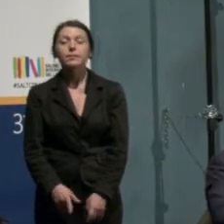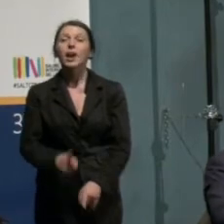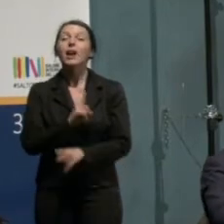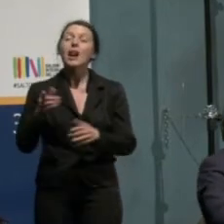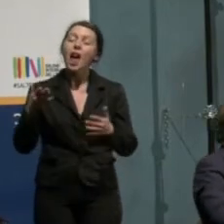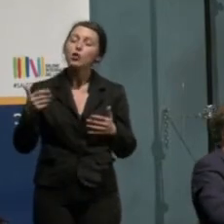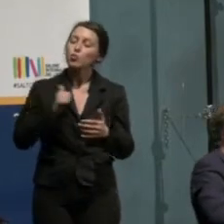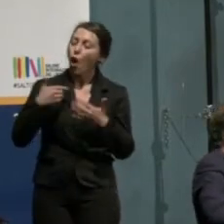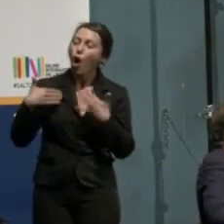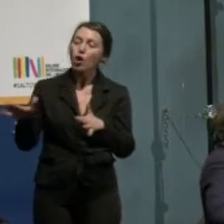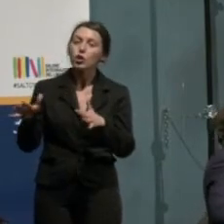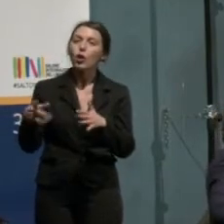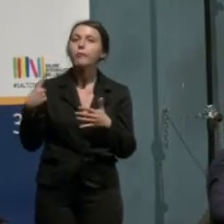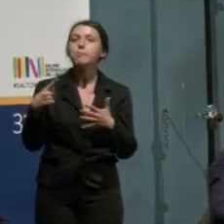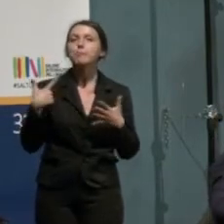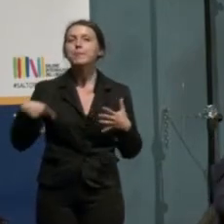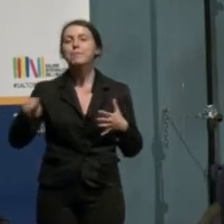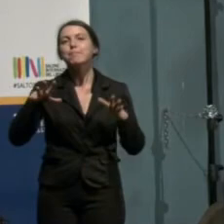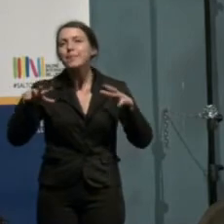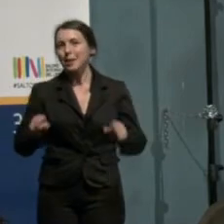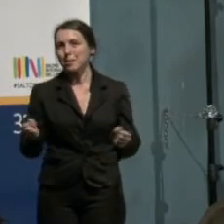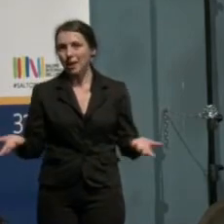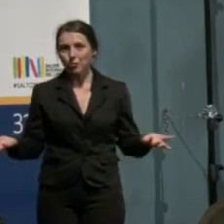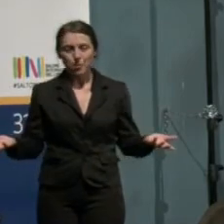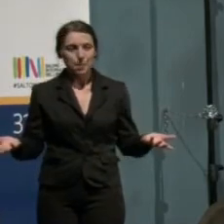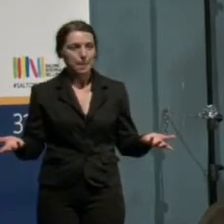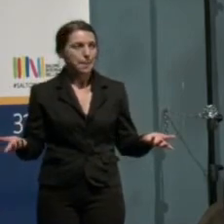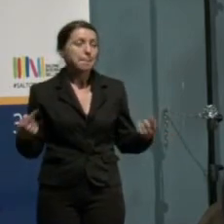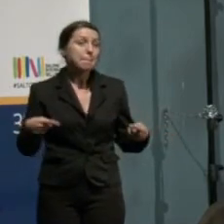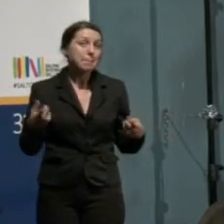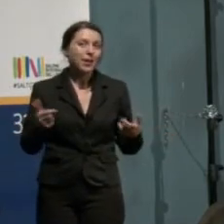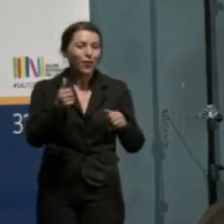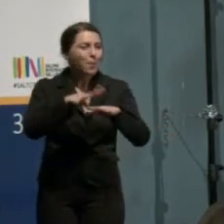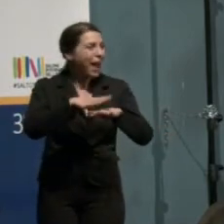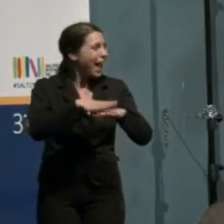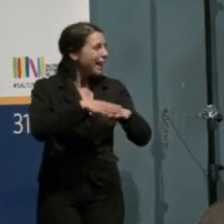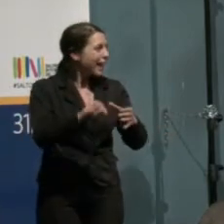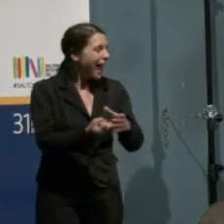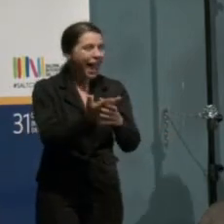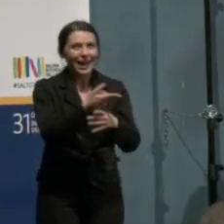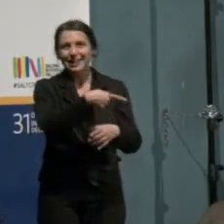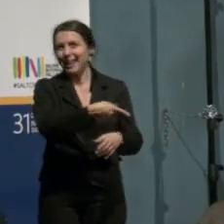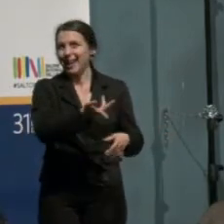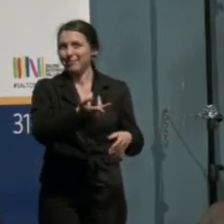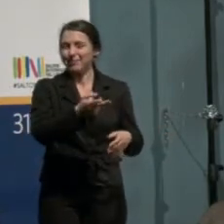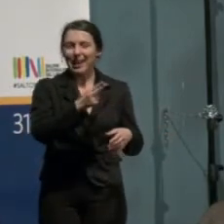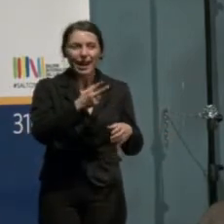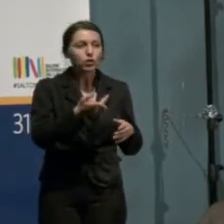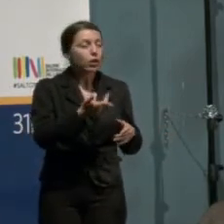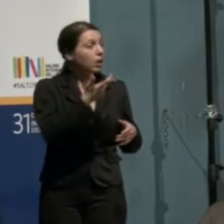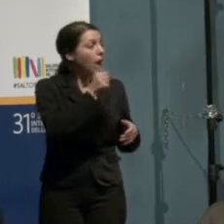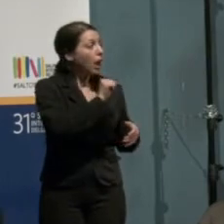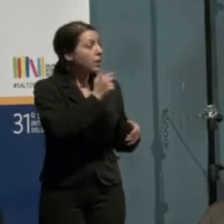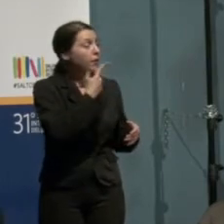lasciato solo è proprio l'impegno di questa di questa rete che si è creata intorno alla famiglia di giulia di sandra c'è qualcosa